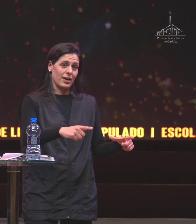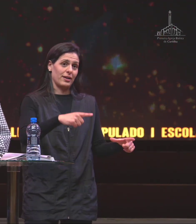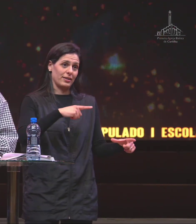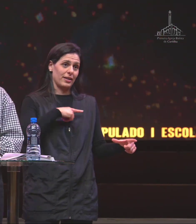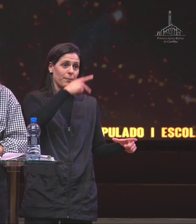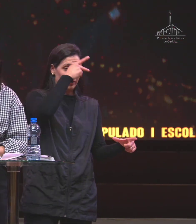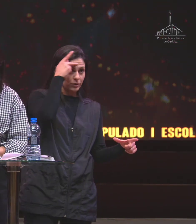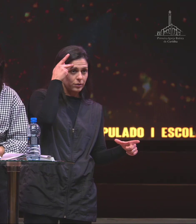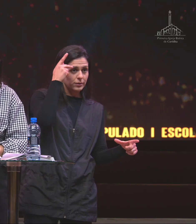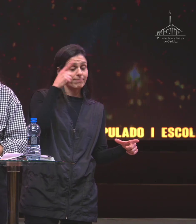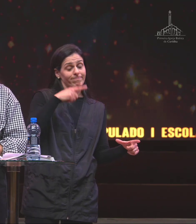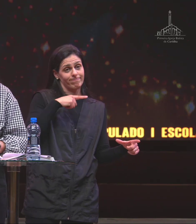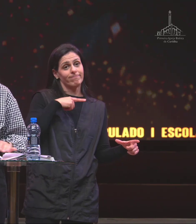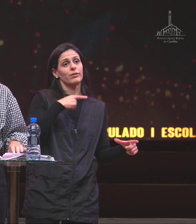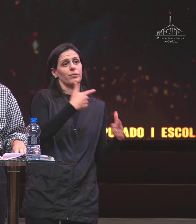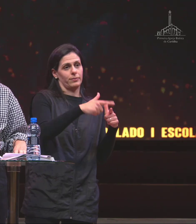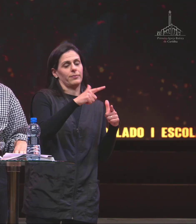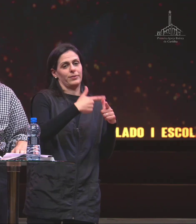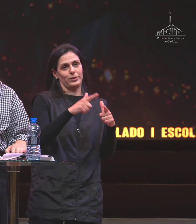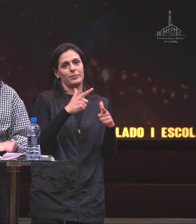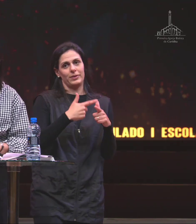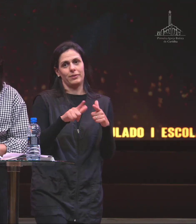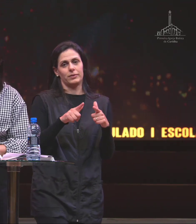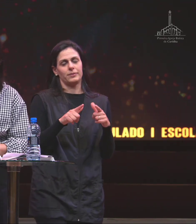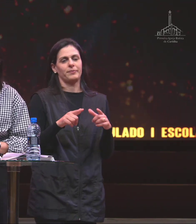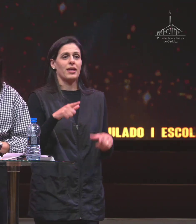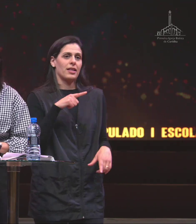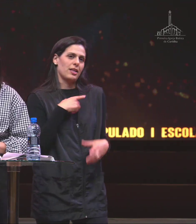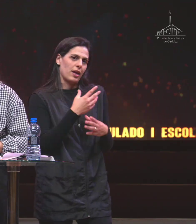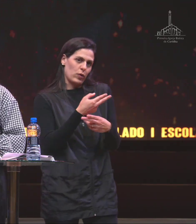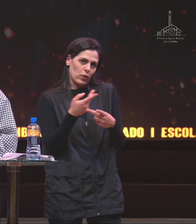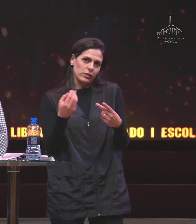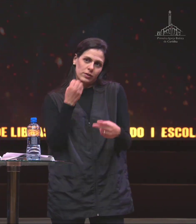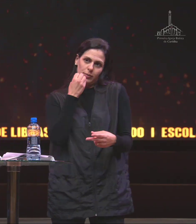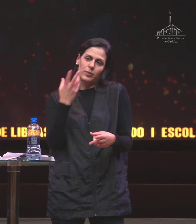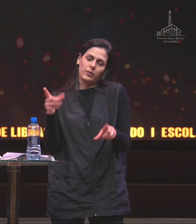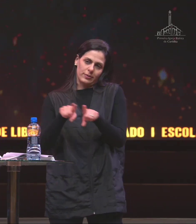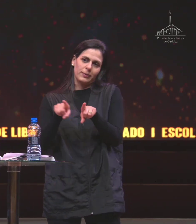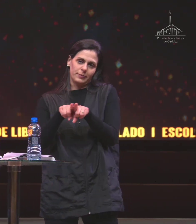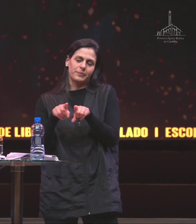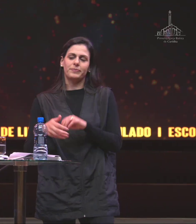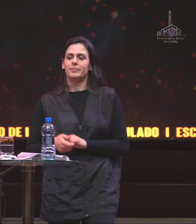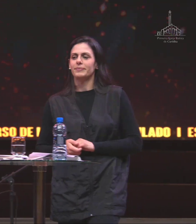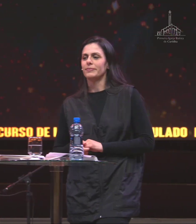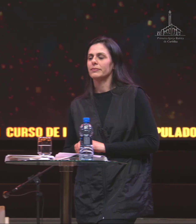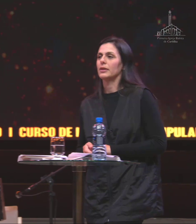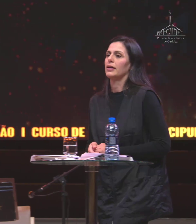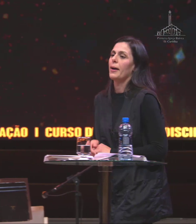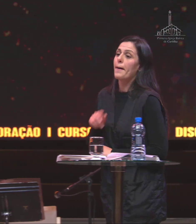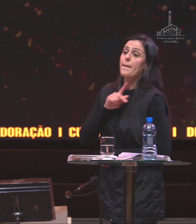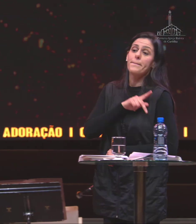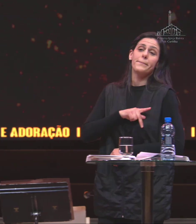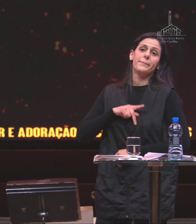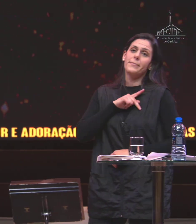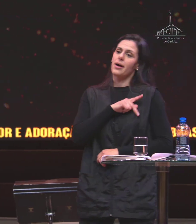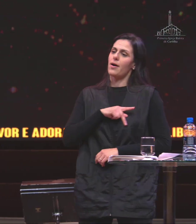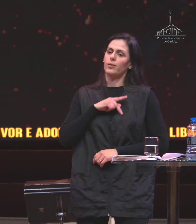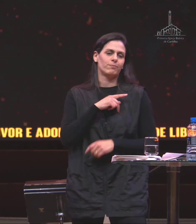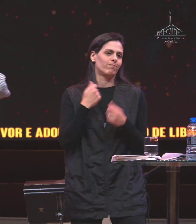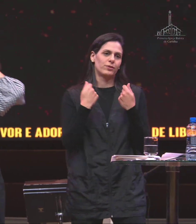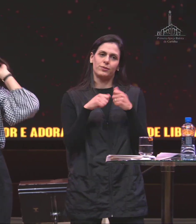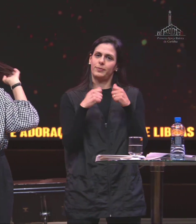circuncidados. Então imagine, os gentios estavam lá, né, encontravam Jesus, e de repente um grupo de judeus queriam que eles